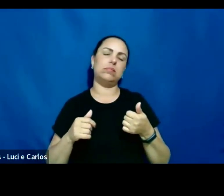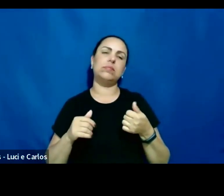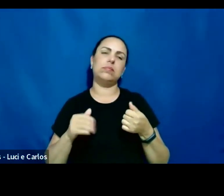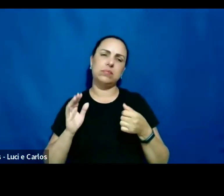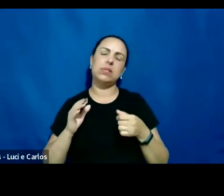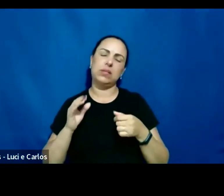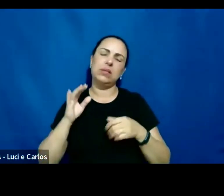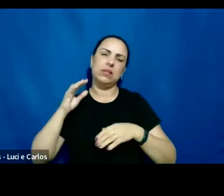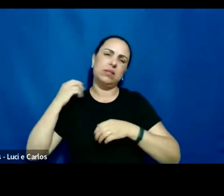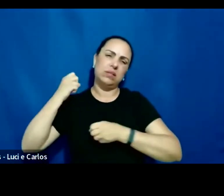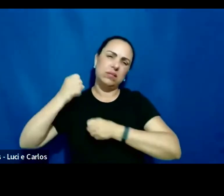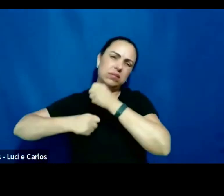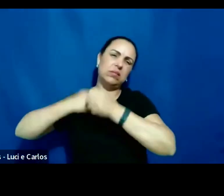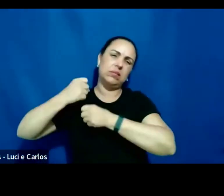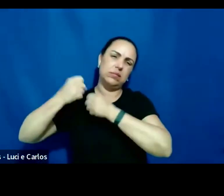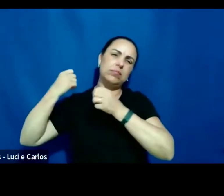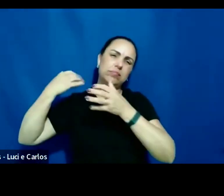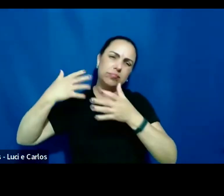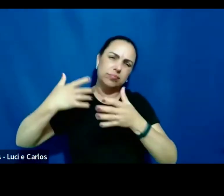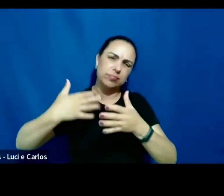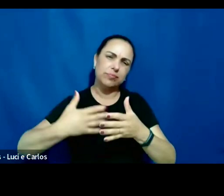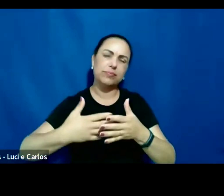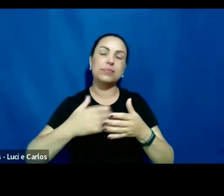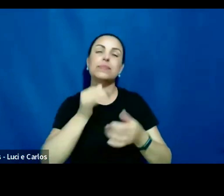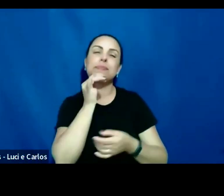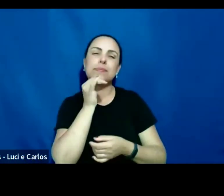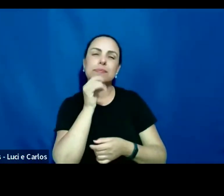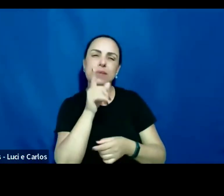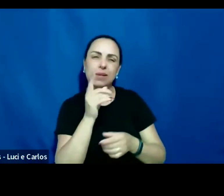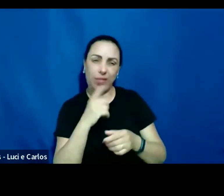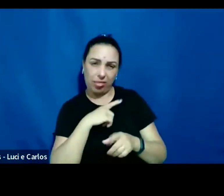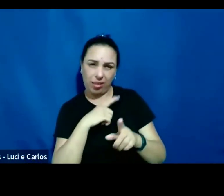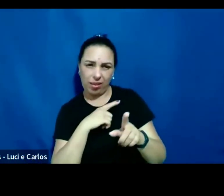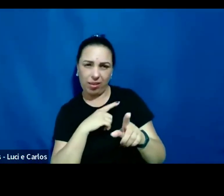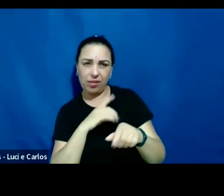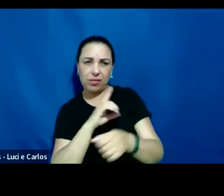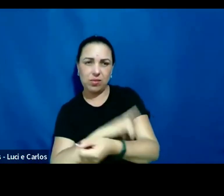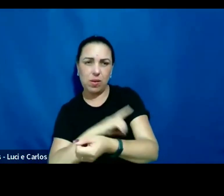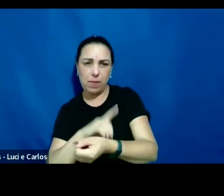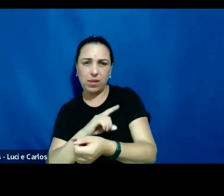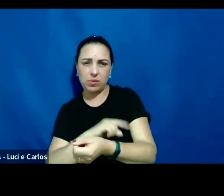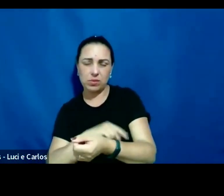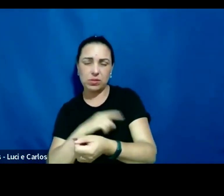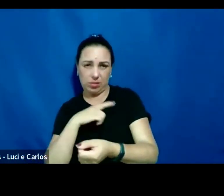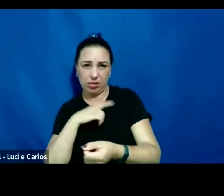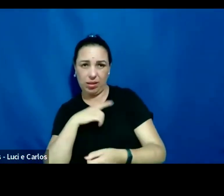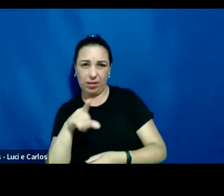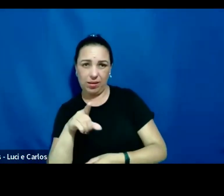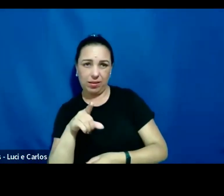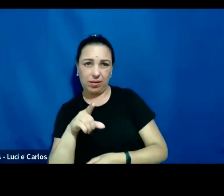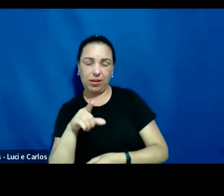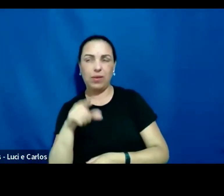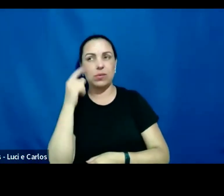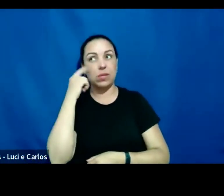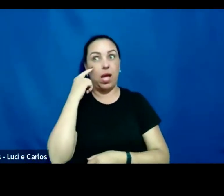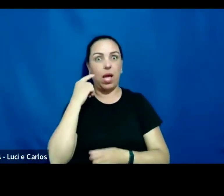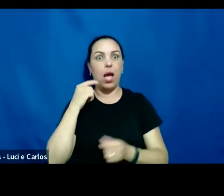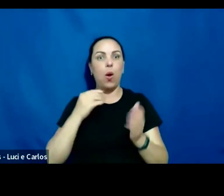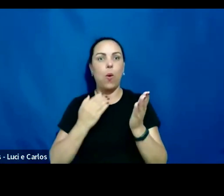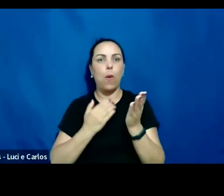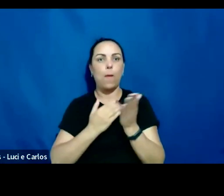hoje. Então você não vai curar diabetes em 1 mês, 2 meses, 3 meses. Às vezes você vai levar 6 meses. Às vezes você vai levar um ano fazendo um tratamento